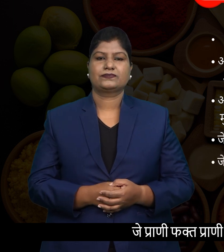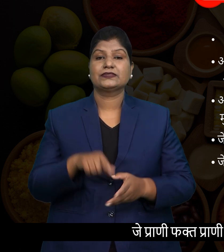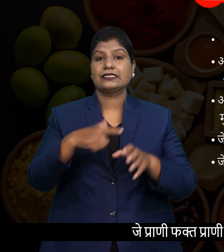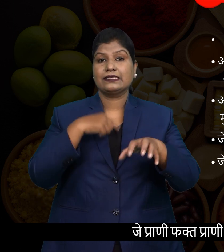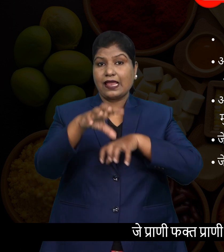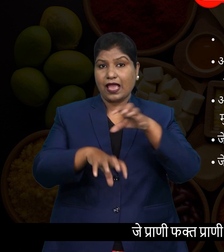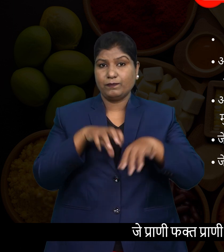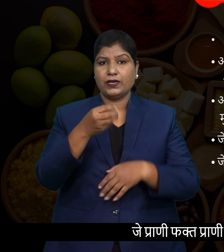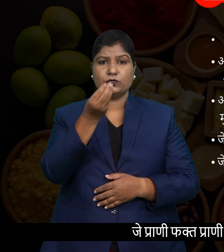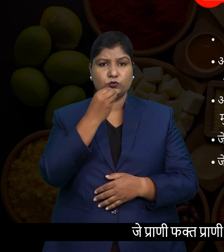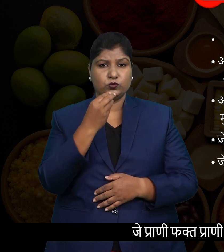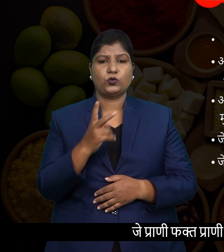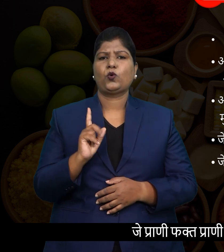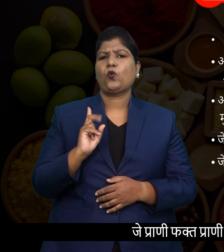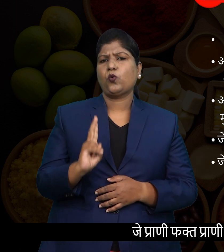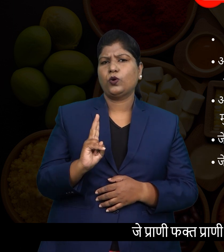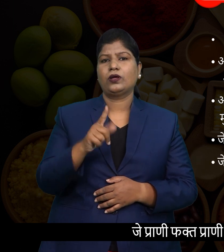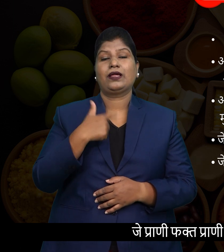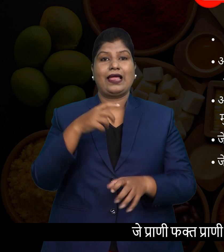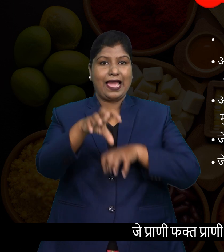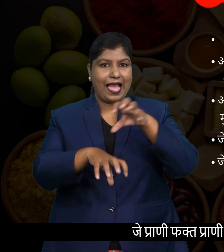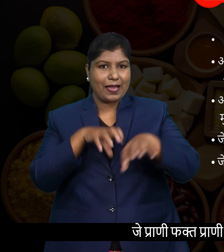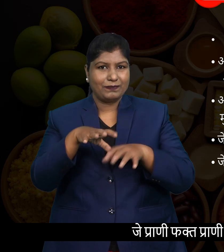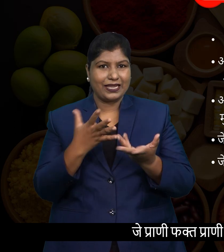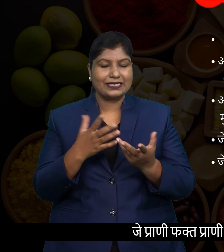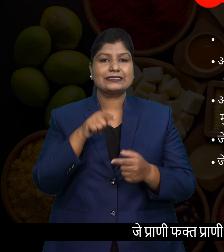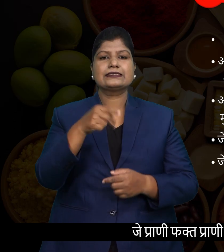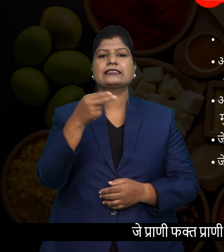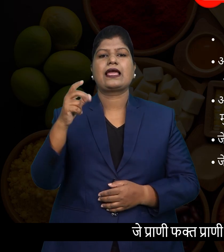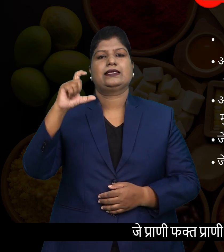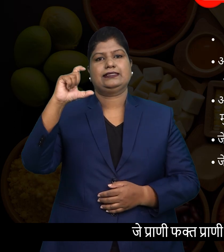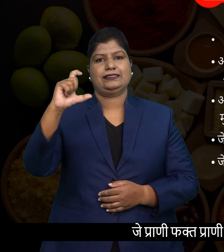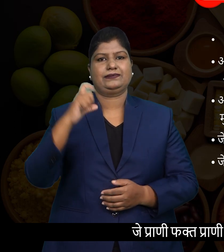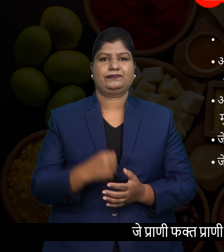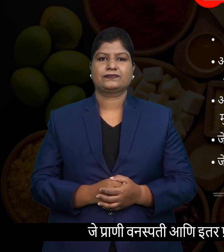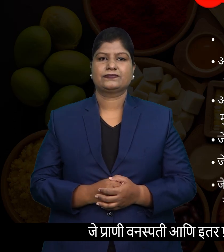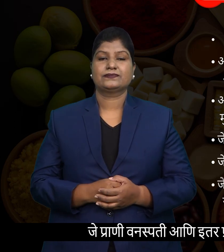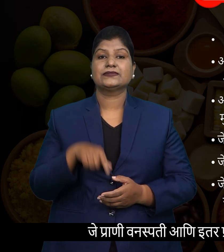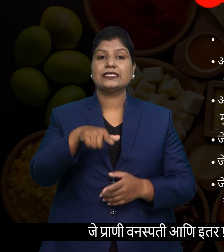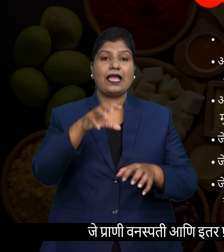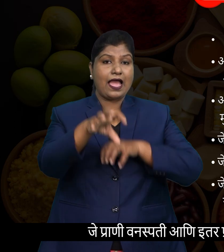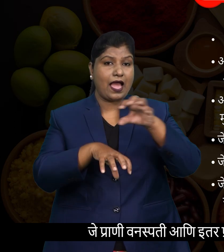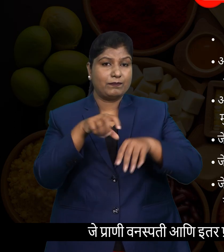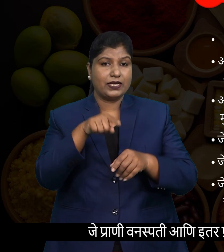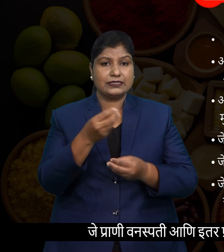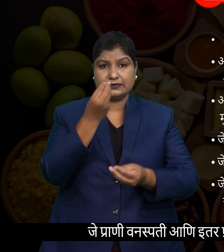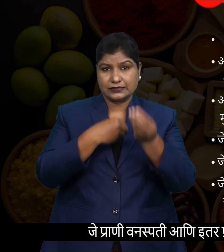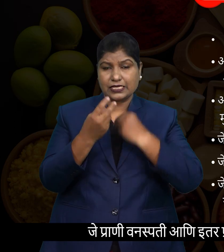जे प्राणी फक्त प्राणी खातात त्यांना मांसाहारी म्हणतात. जे प्राणी